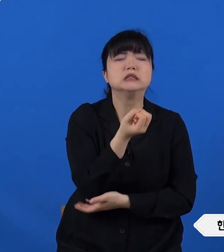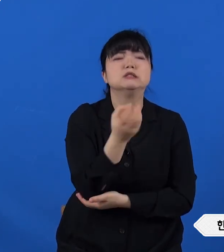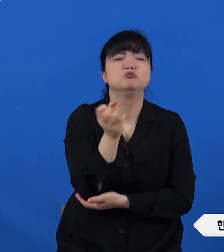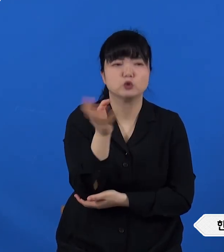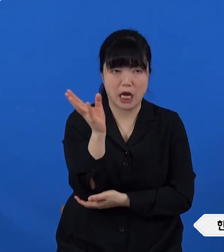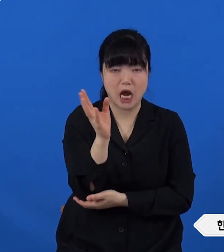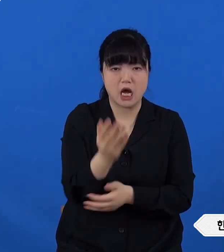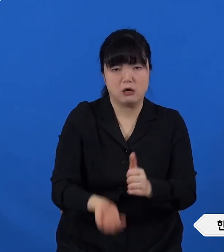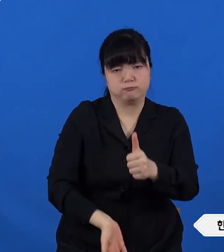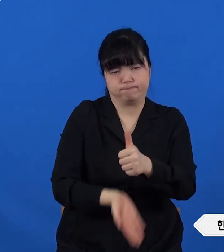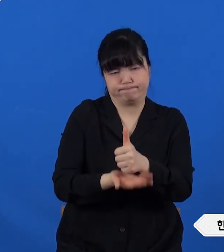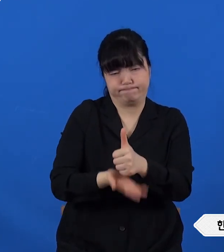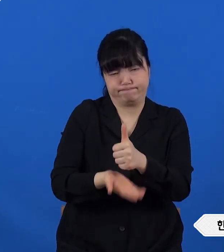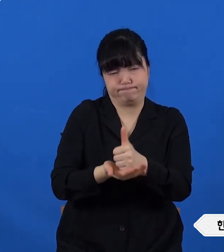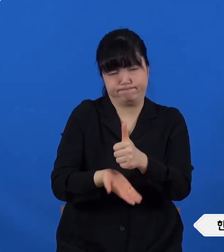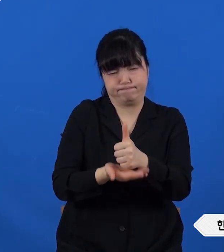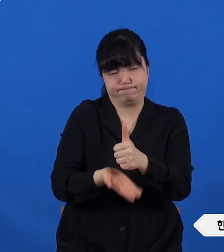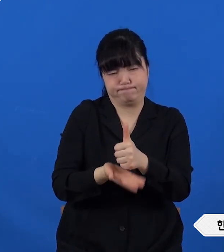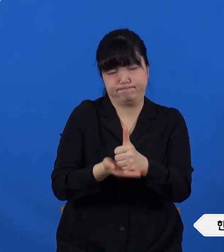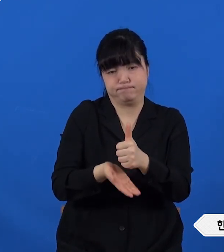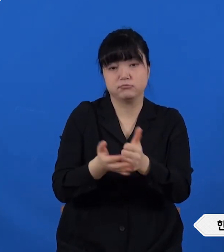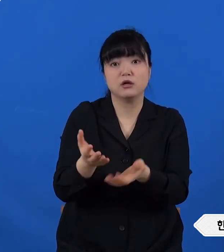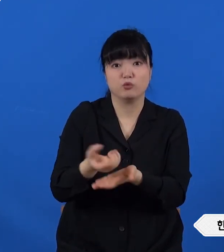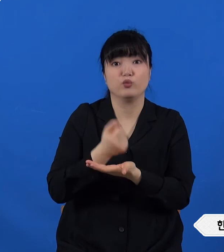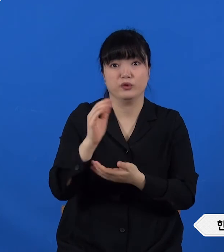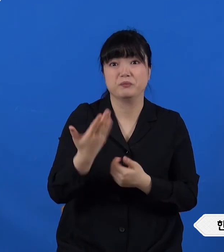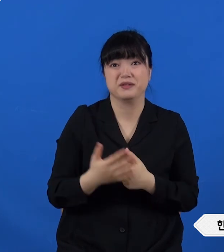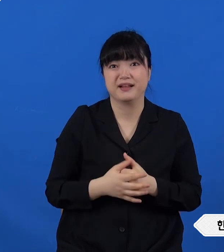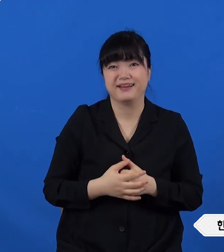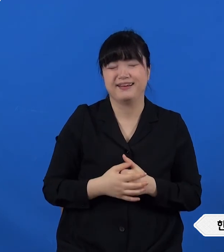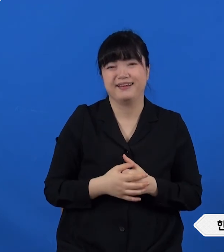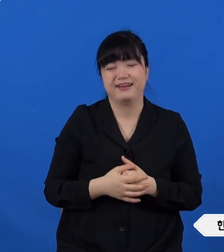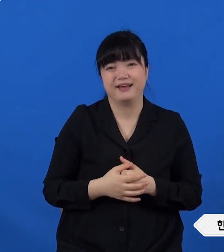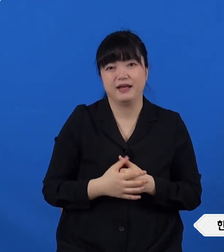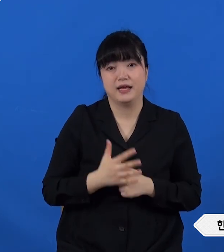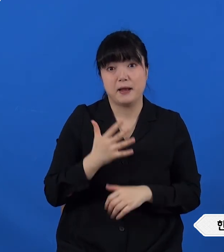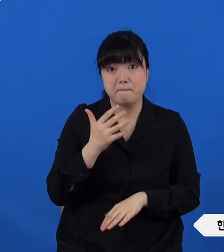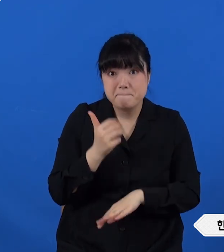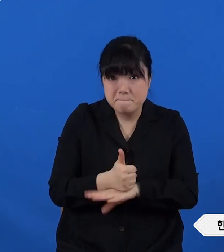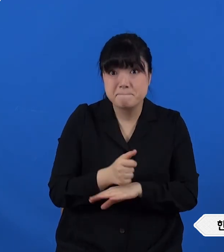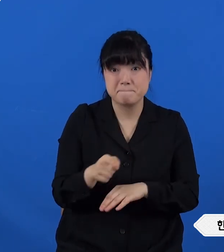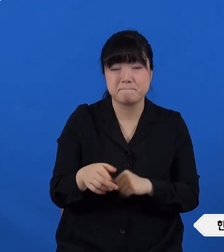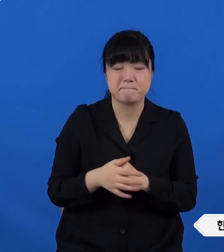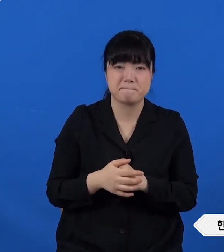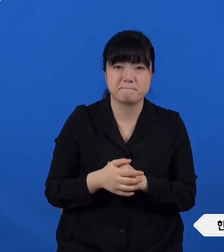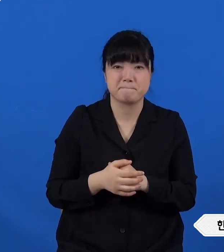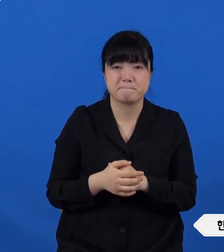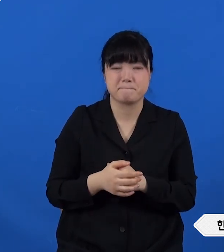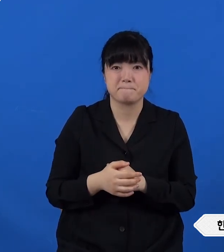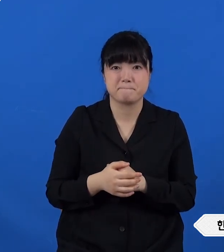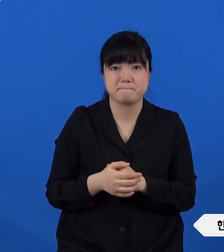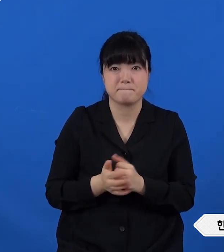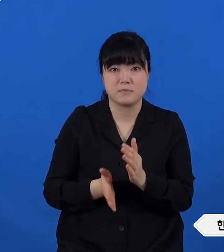사실이 점점 알려지게 되었습니다. 그래서 마침내 그 시의